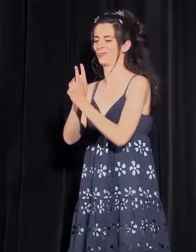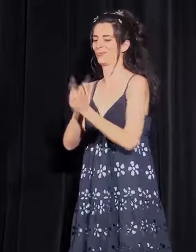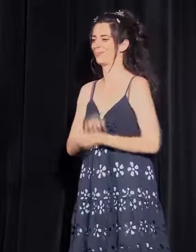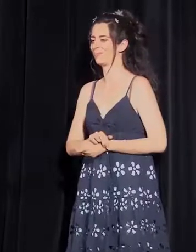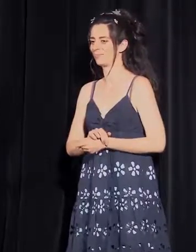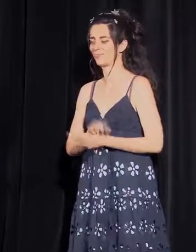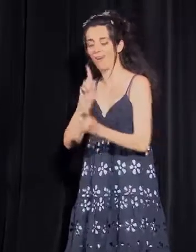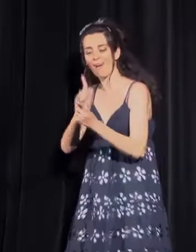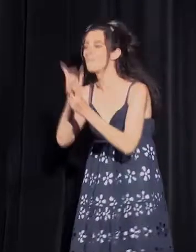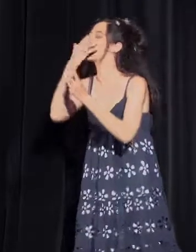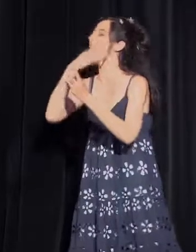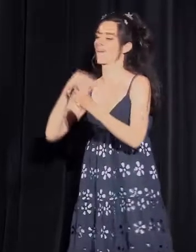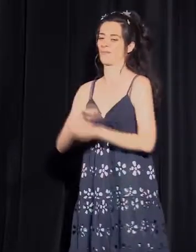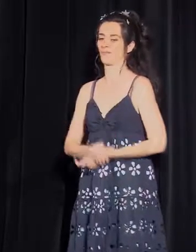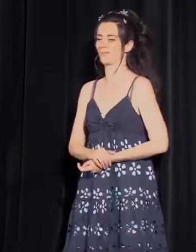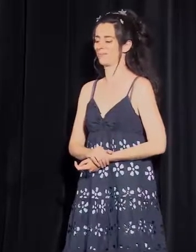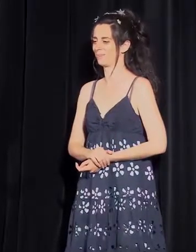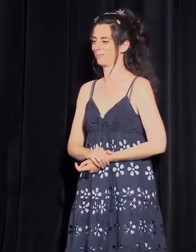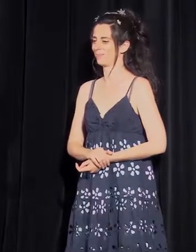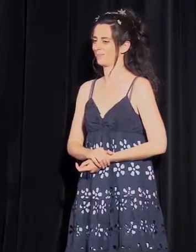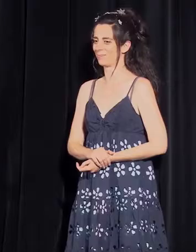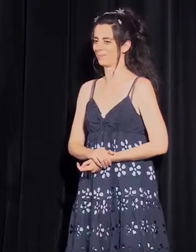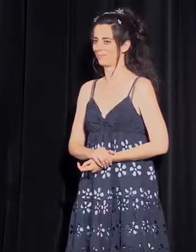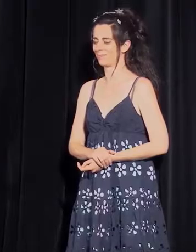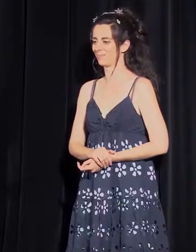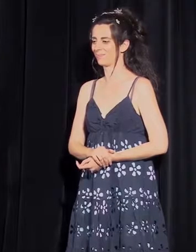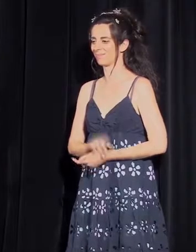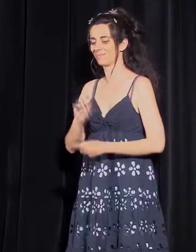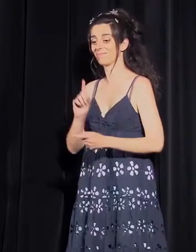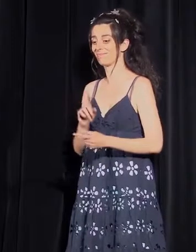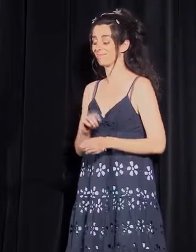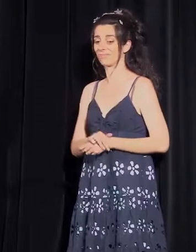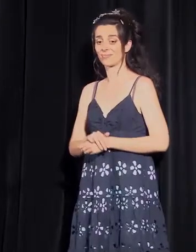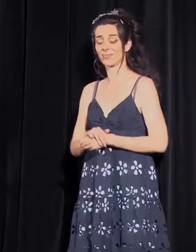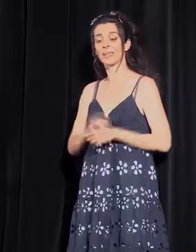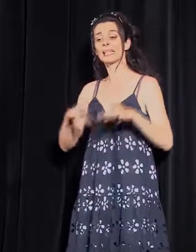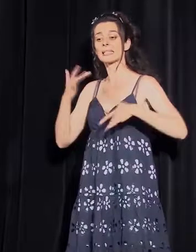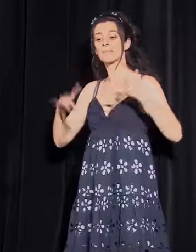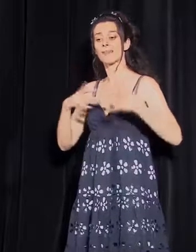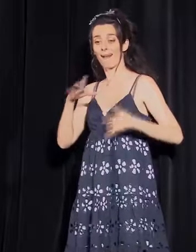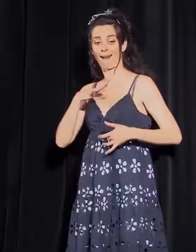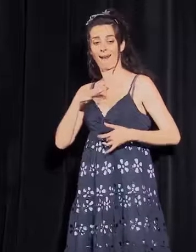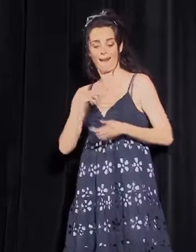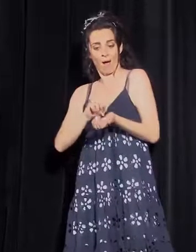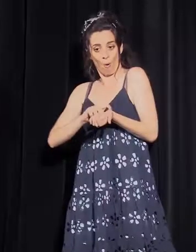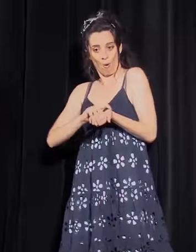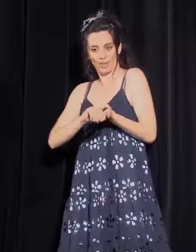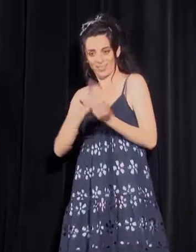Les belles rencontres. Celle qui est à l'origine de ce spectacle en est une, entre Alexandra et